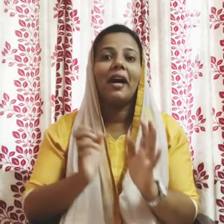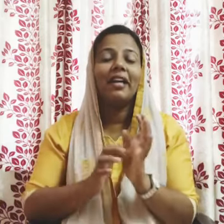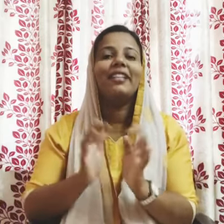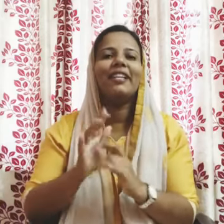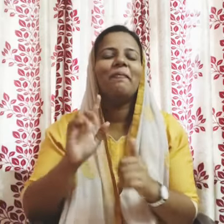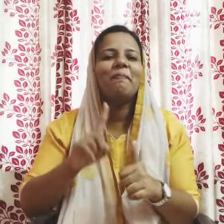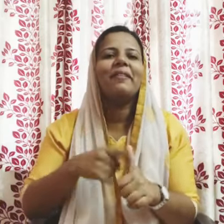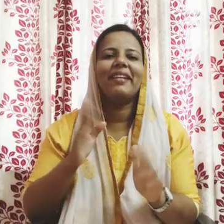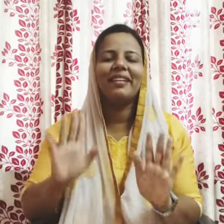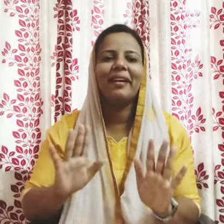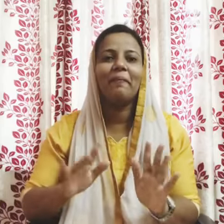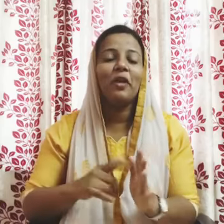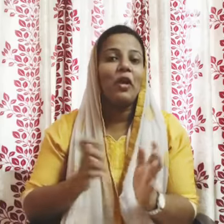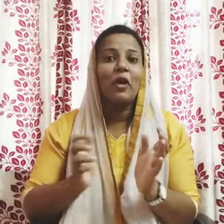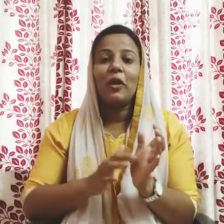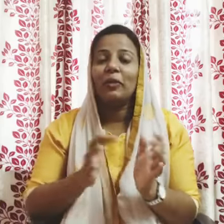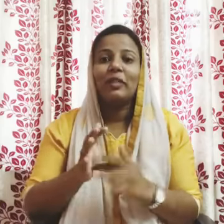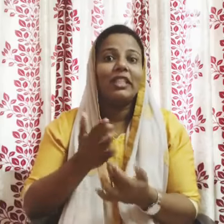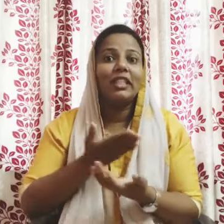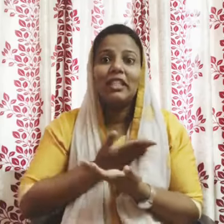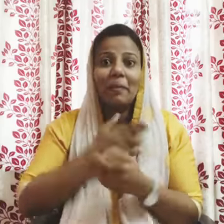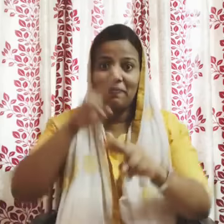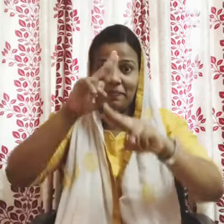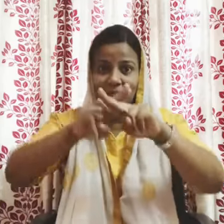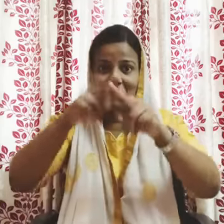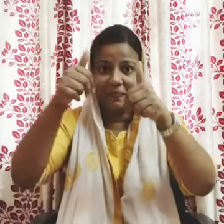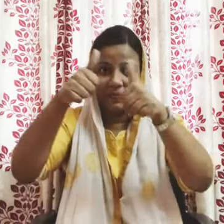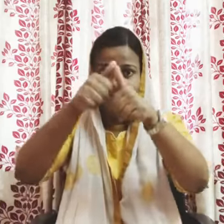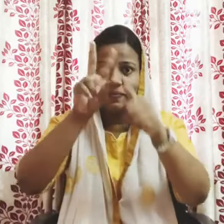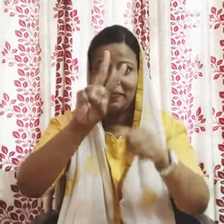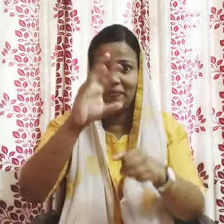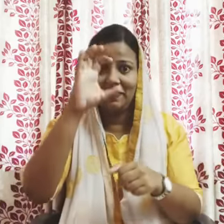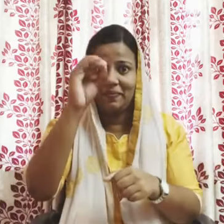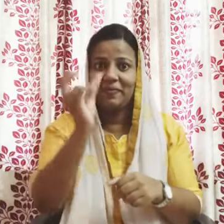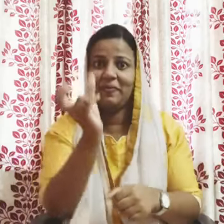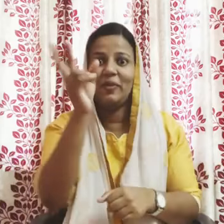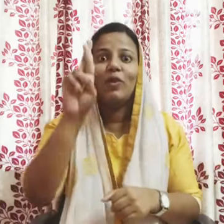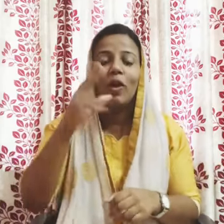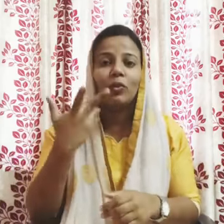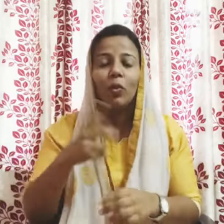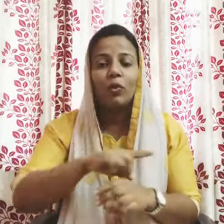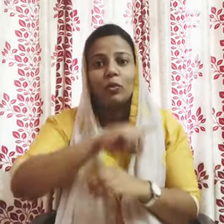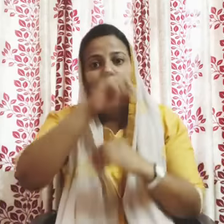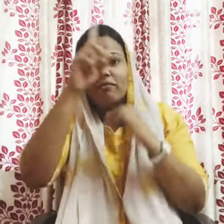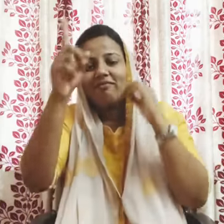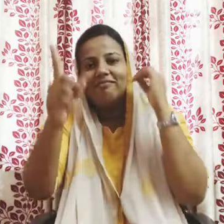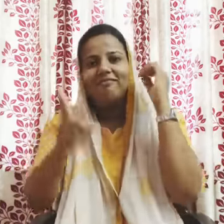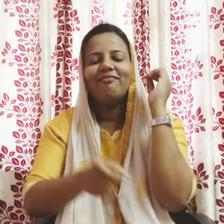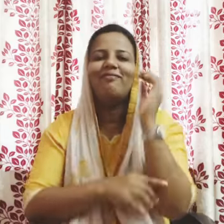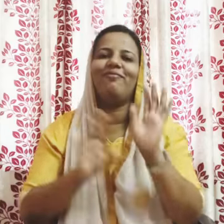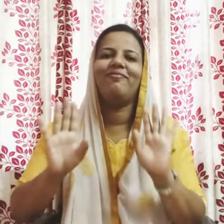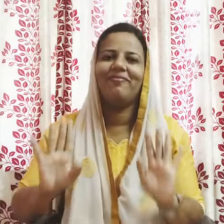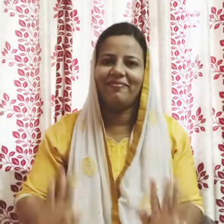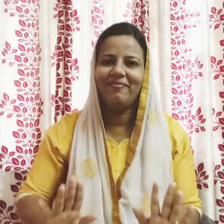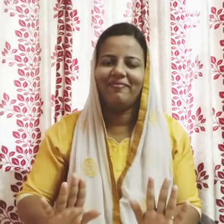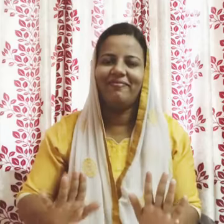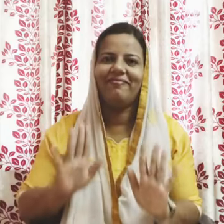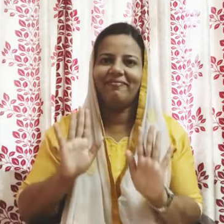അതാണ് കർത്താവിന്റെ പ്രത്യേകത. എന്നാൽ അവന്റെ പ്രസാദമോ ജീവപര്യന്തമുള്ളത്. കർത്താവിന്റെ പ്രസാദം എന്നുവരെയുള്ളതാ, ജീവിതകാലം മുഴുവനുള്ളതാ. ബട്ട്